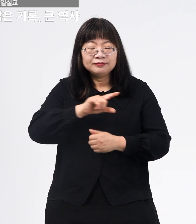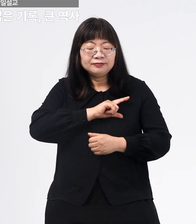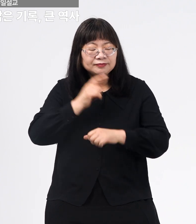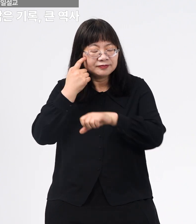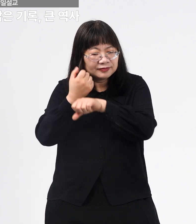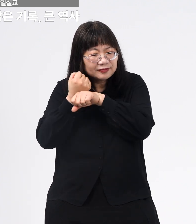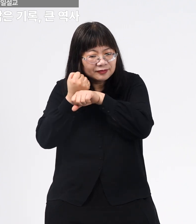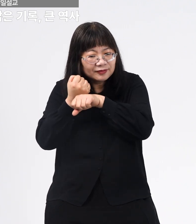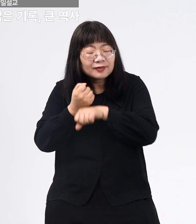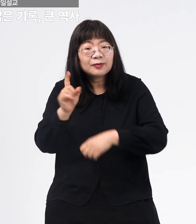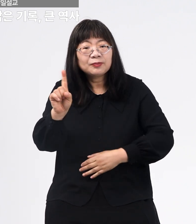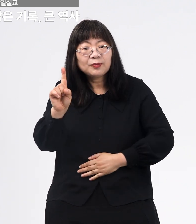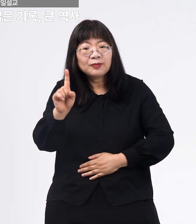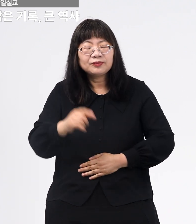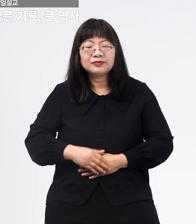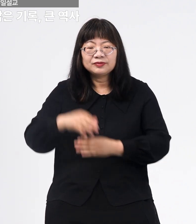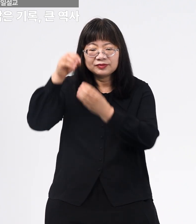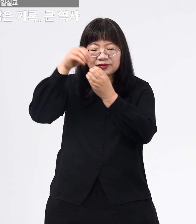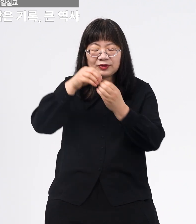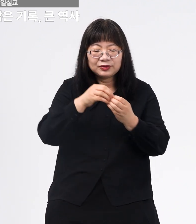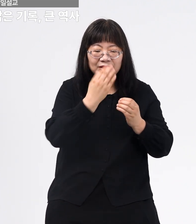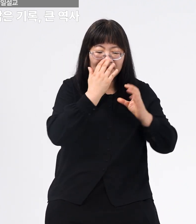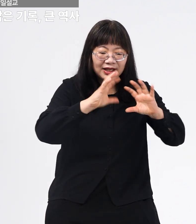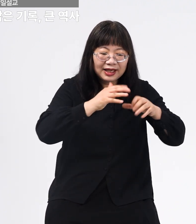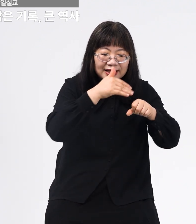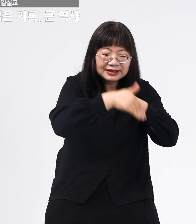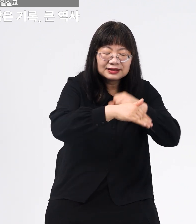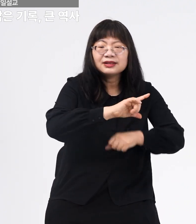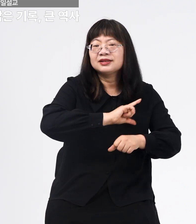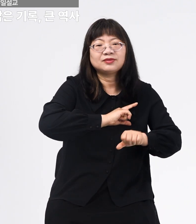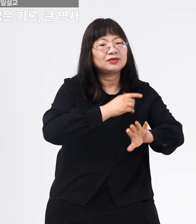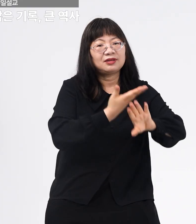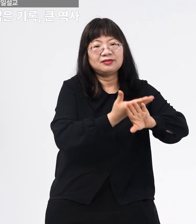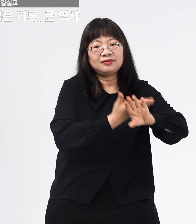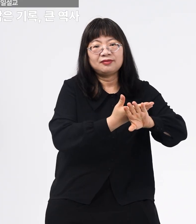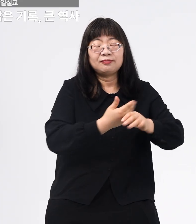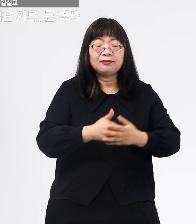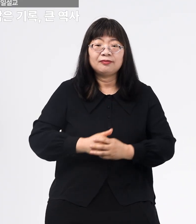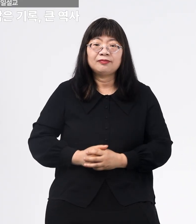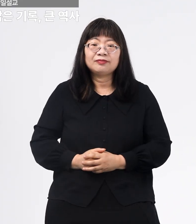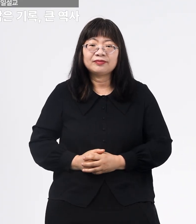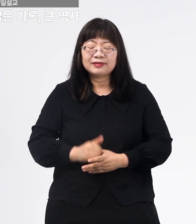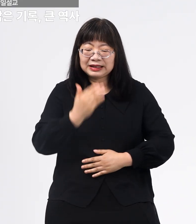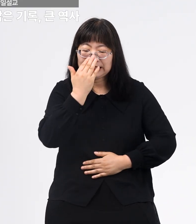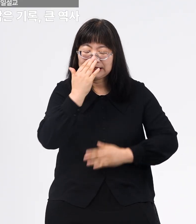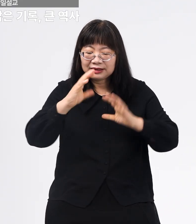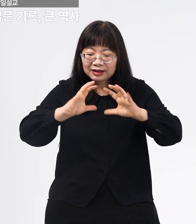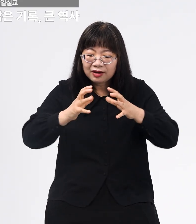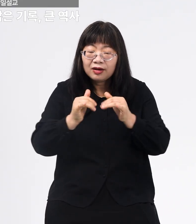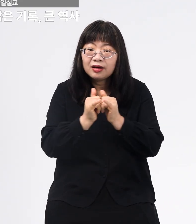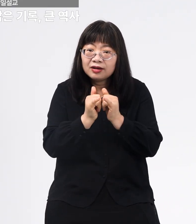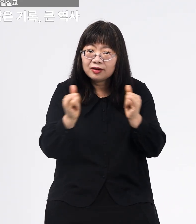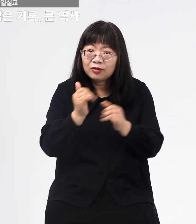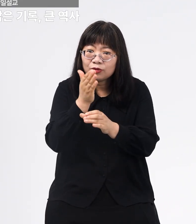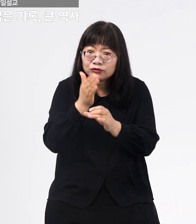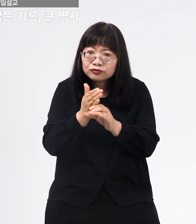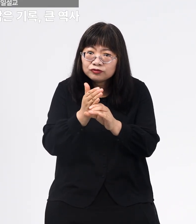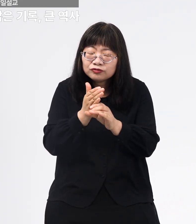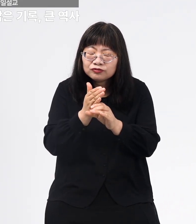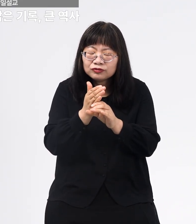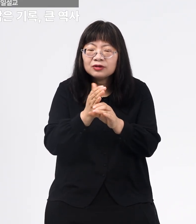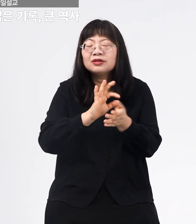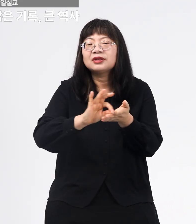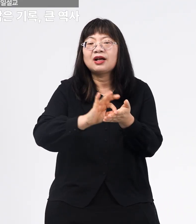보면 이 정통 히브리 이름이 아니에요. 더더군다나 이스라엘 백성들 중에